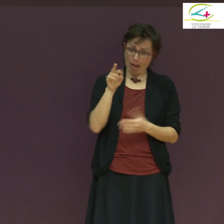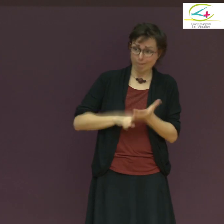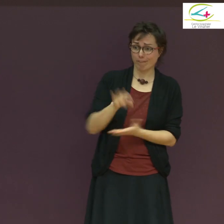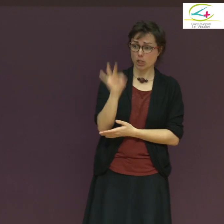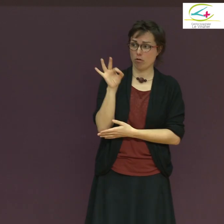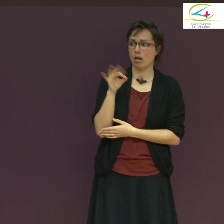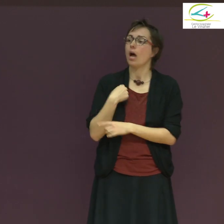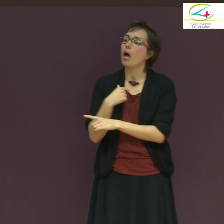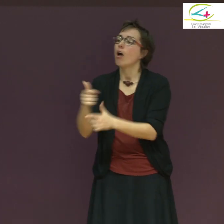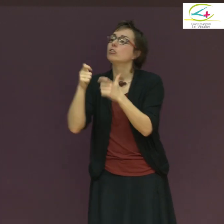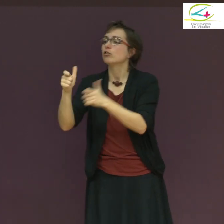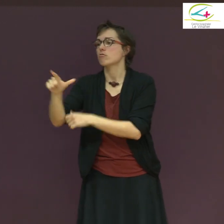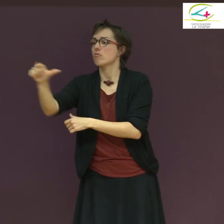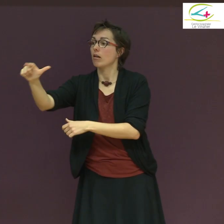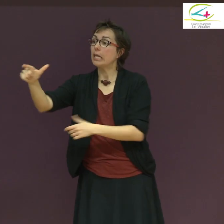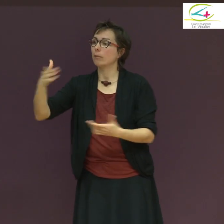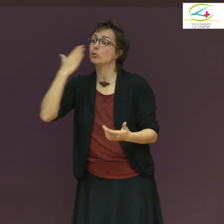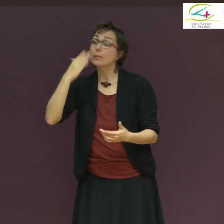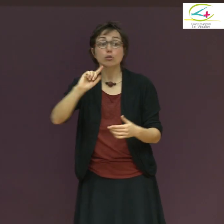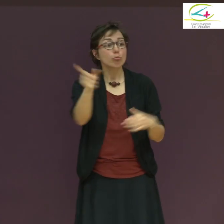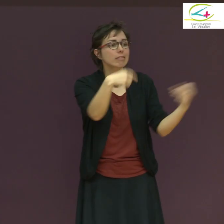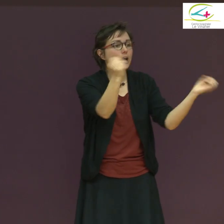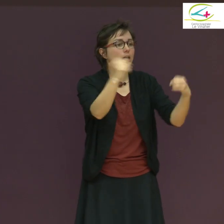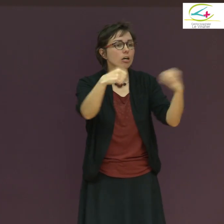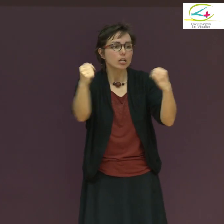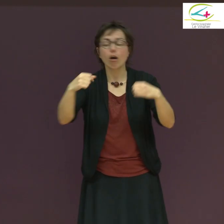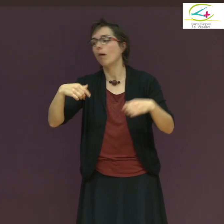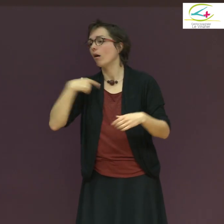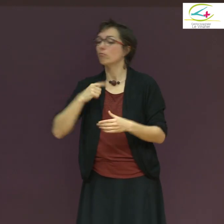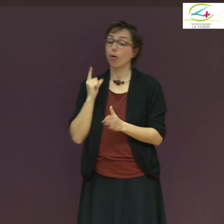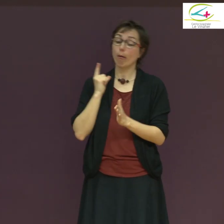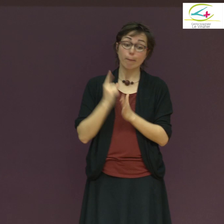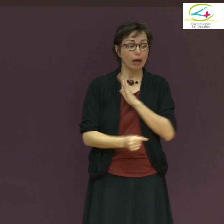Et heureusement que vous êtes là, parce que sinon on rentrait tout.